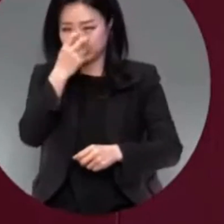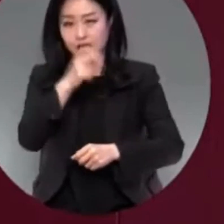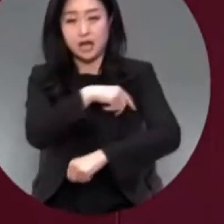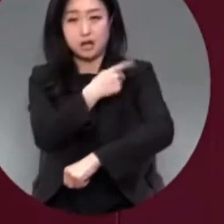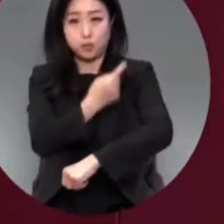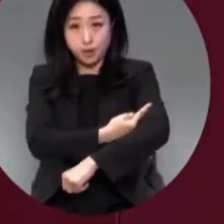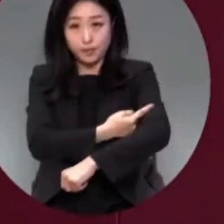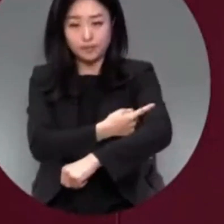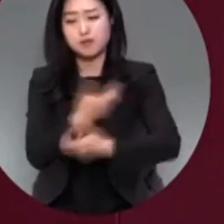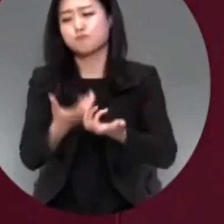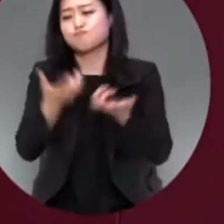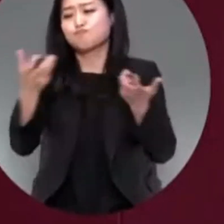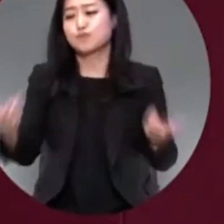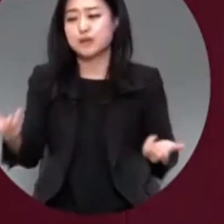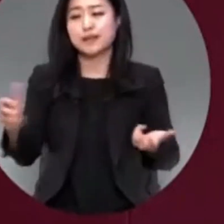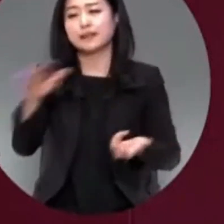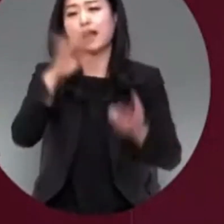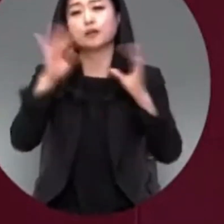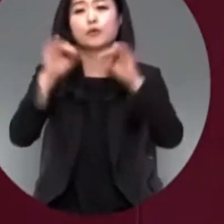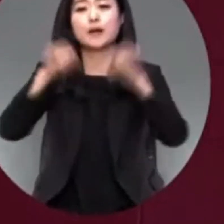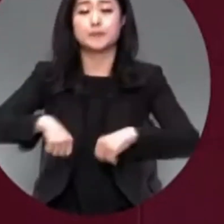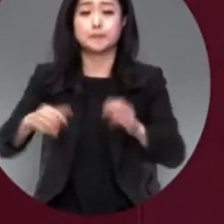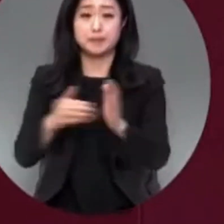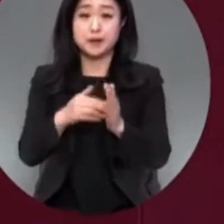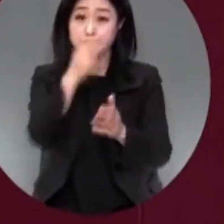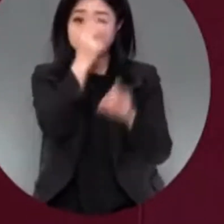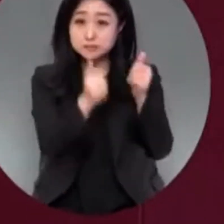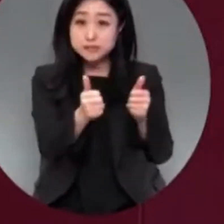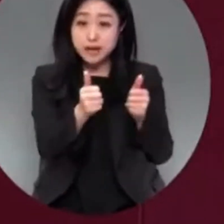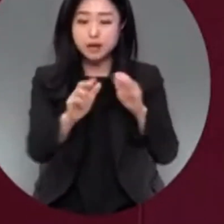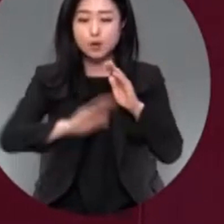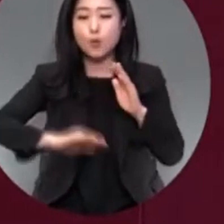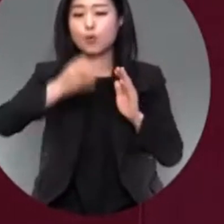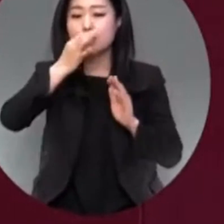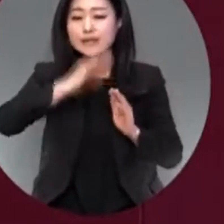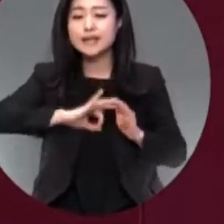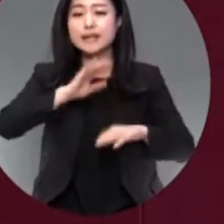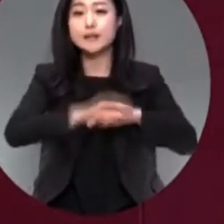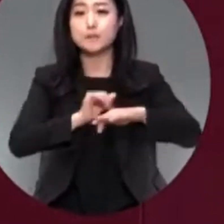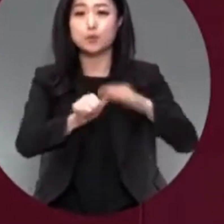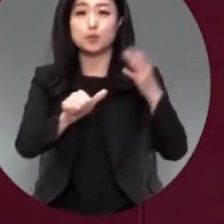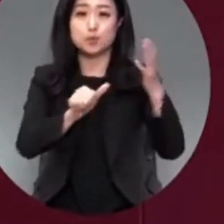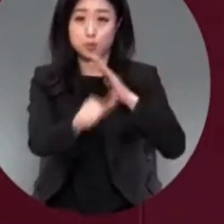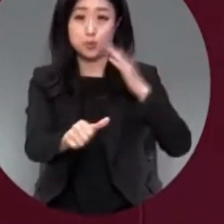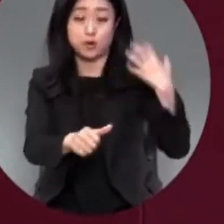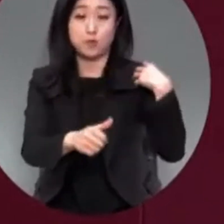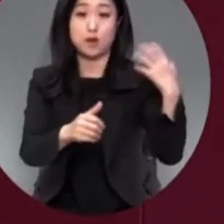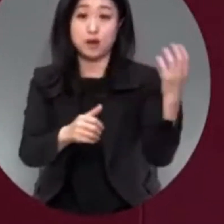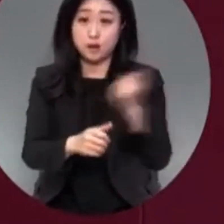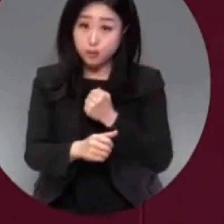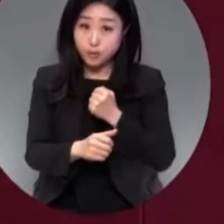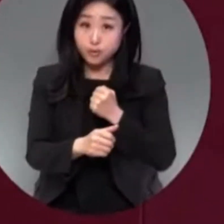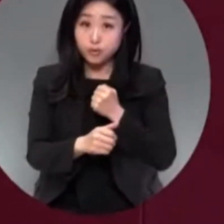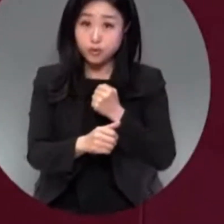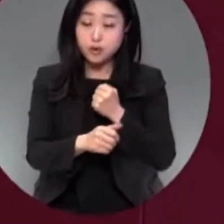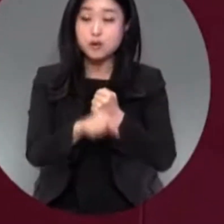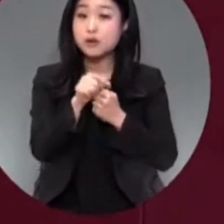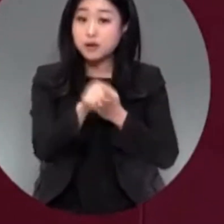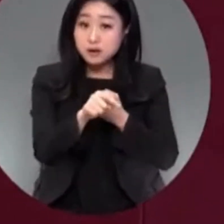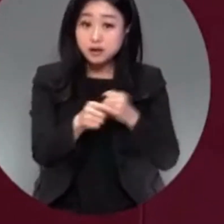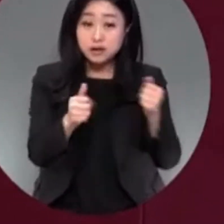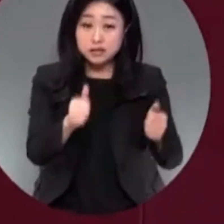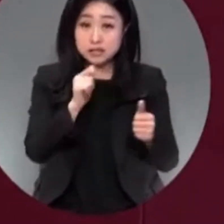과제입니다. 그렇습니다. 검사 본연의 역할은 분명 공익의 대표자로서 검사 선서에서 다짐하듯 불의의 어둠을